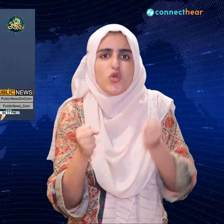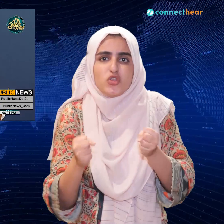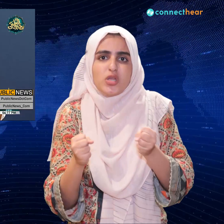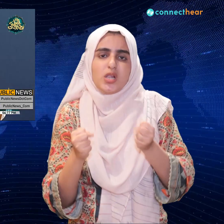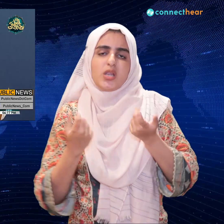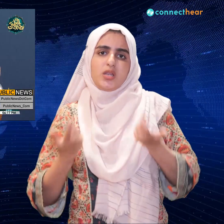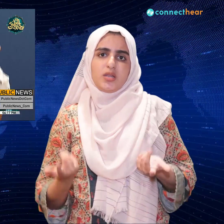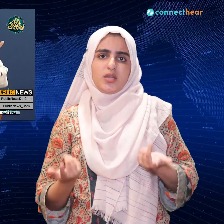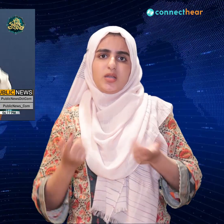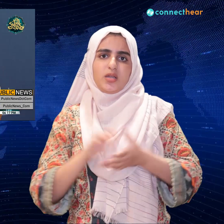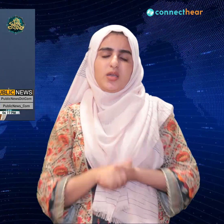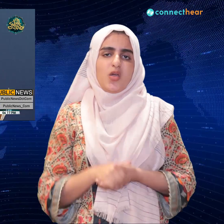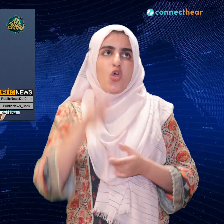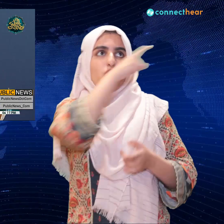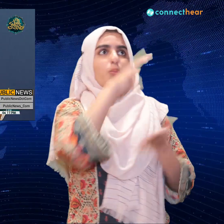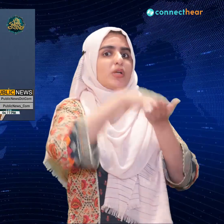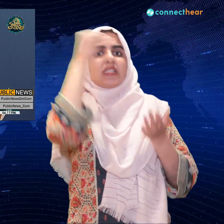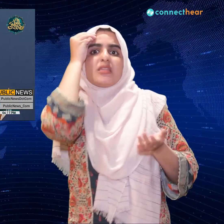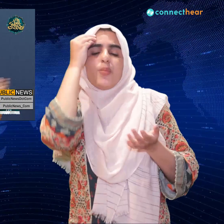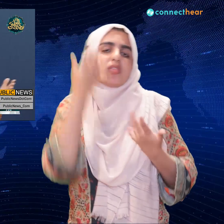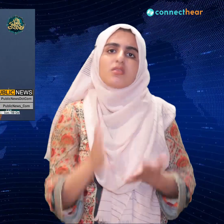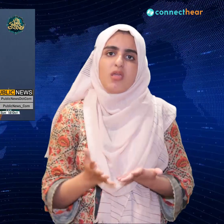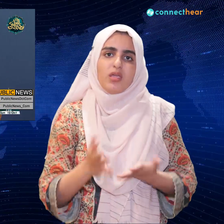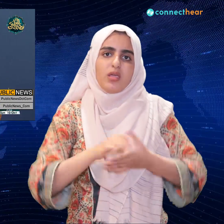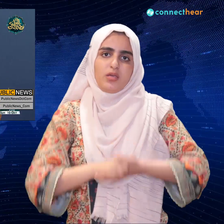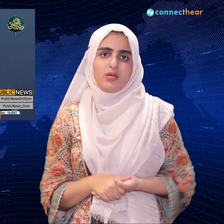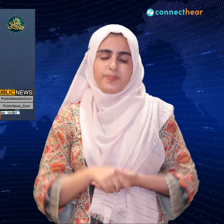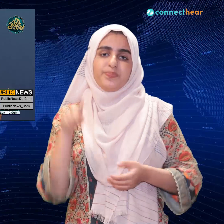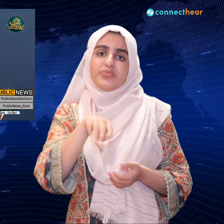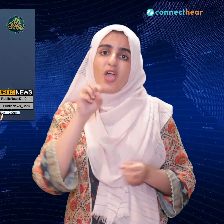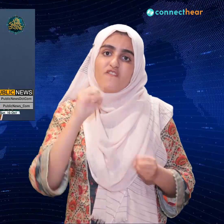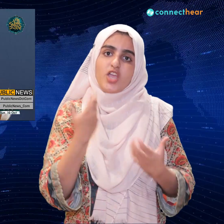دے سکتے کہ جو وہ سمجھیں کہ زبان کیا ہے. تو اس لیے